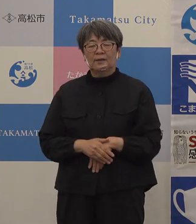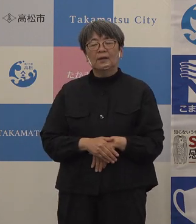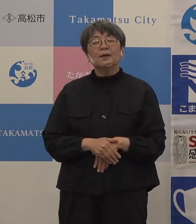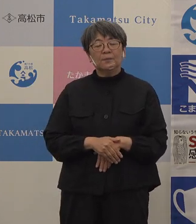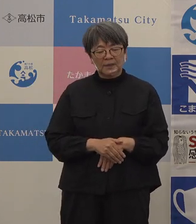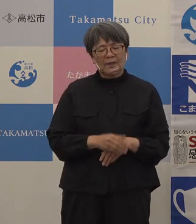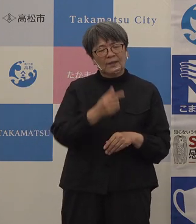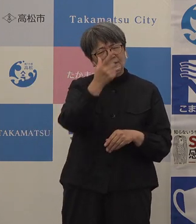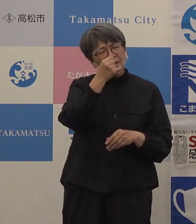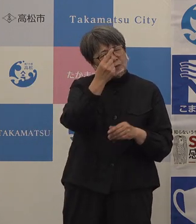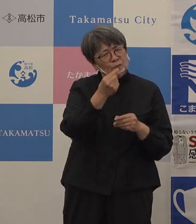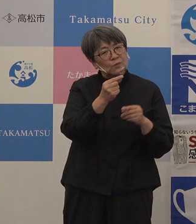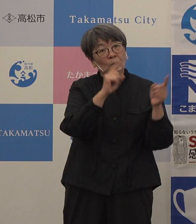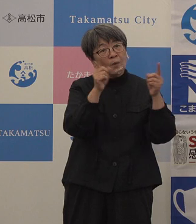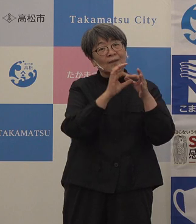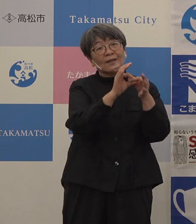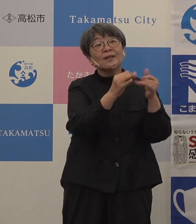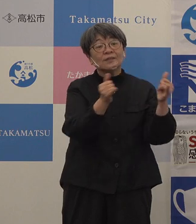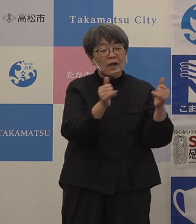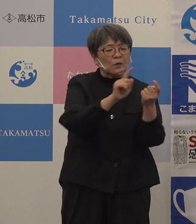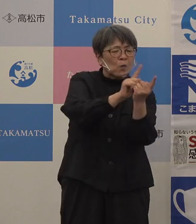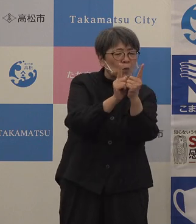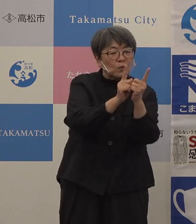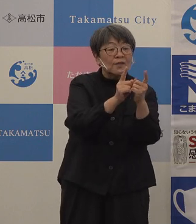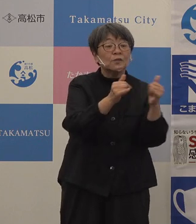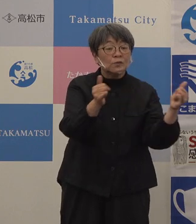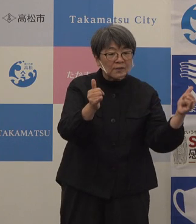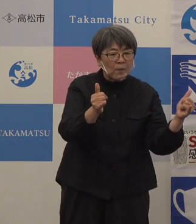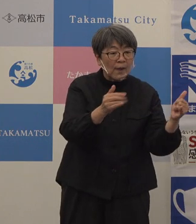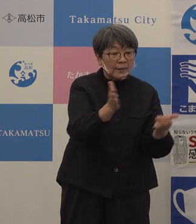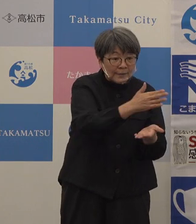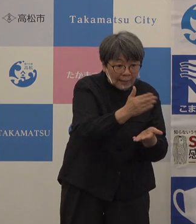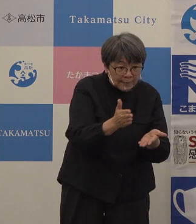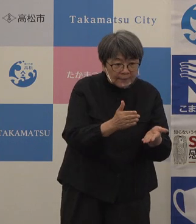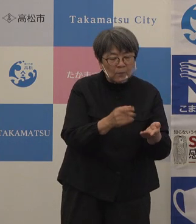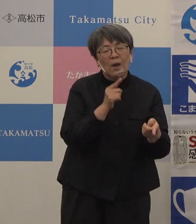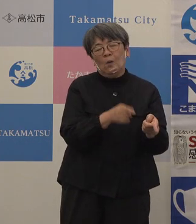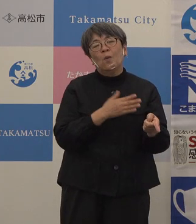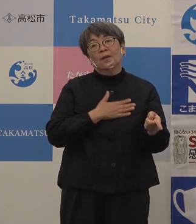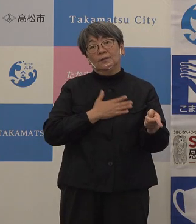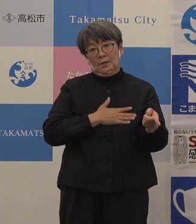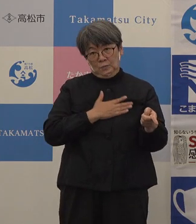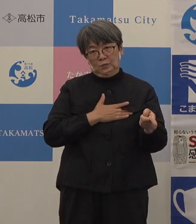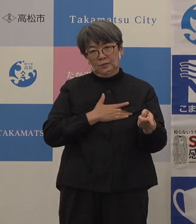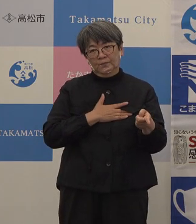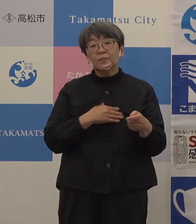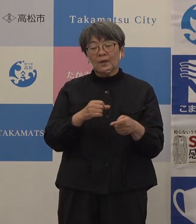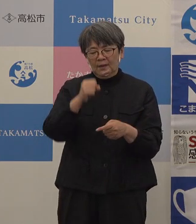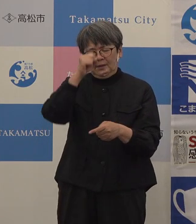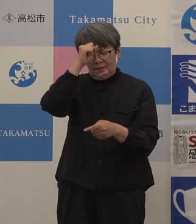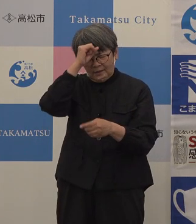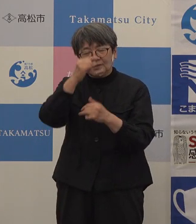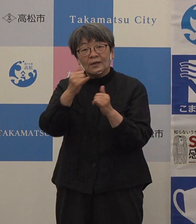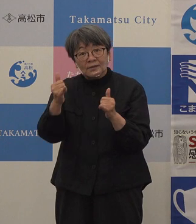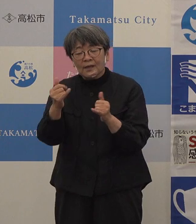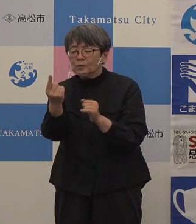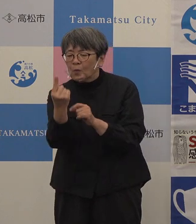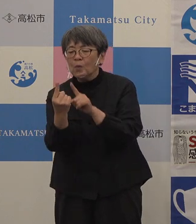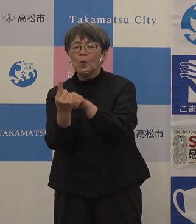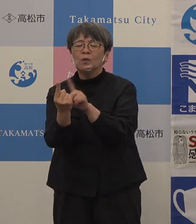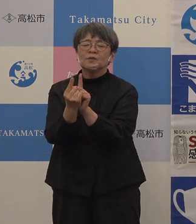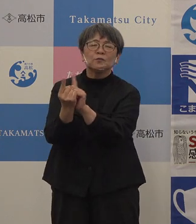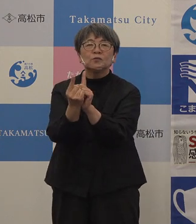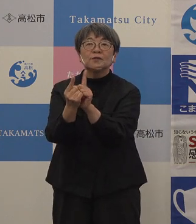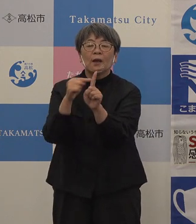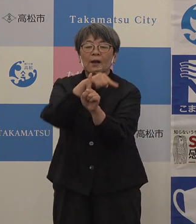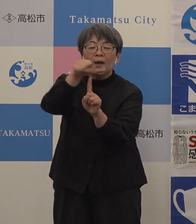祭関係者で濃厚接触者はいないということを確認しておりますし、患者に接触した関係者につきましても全